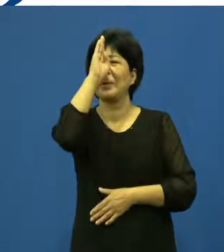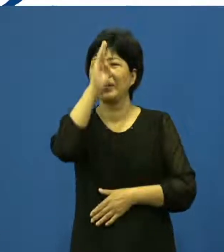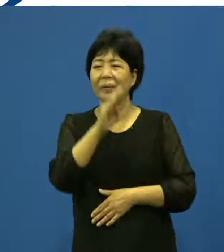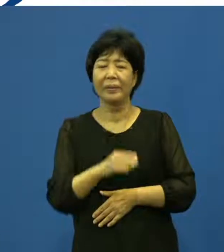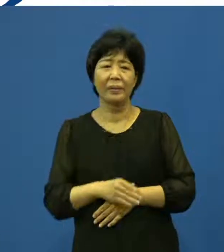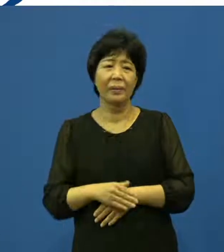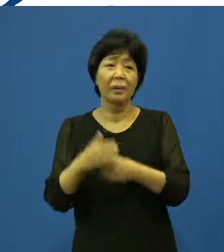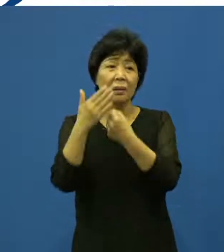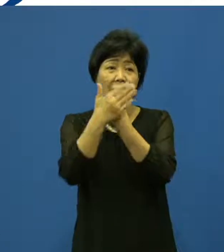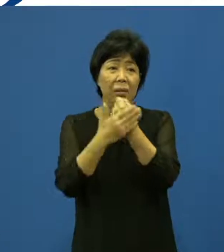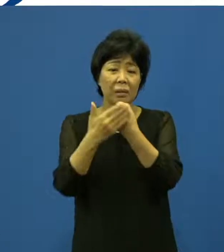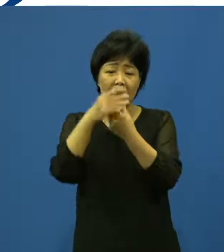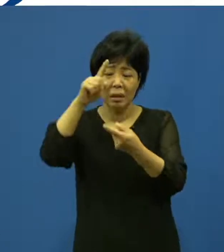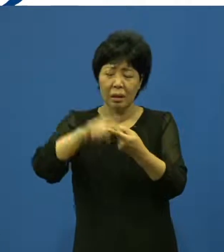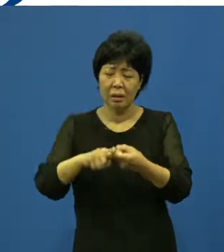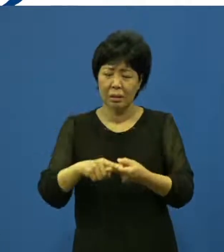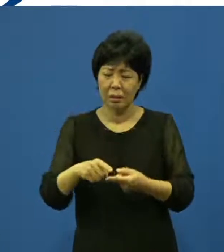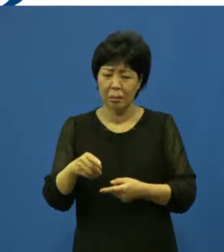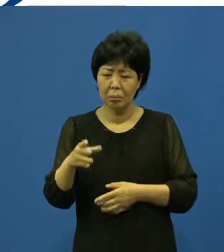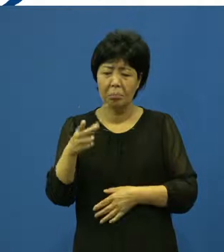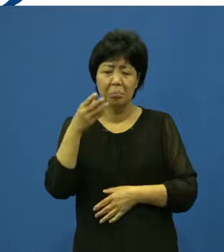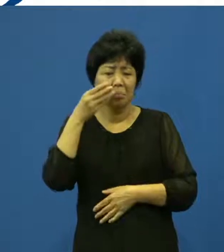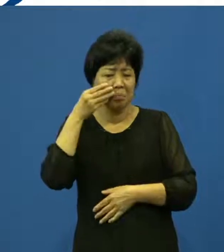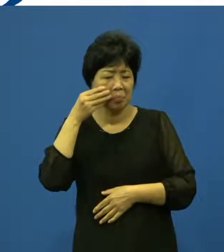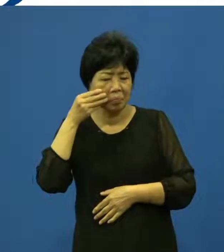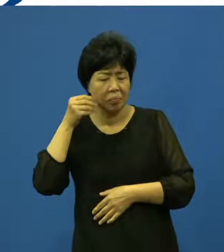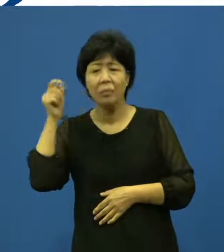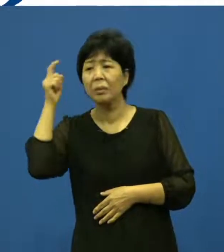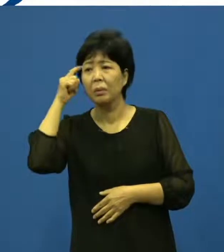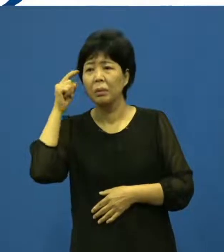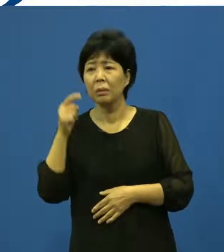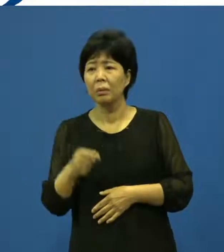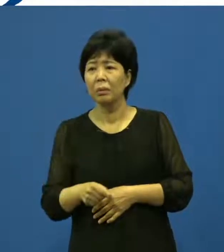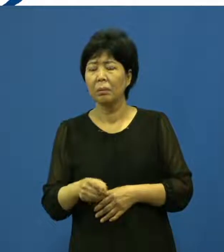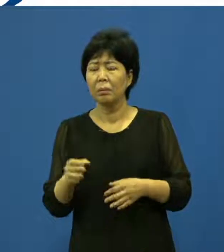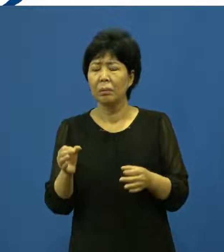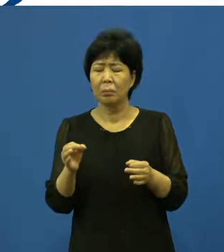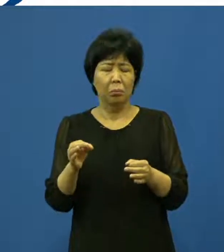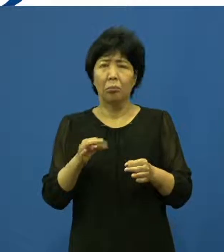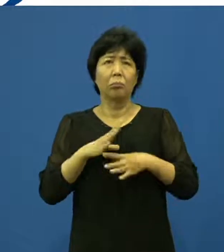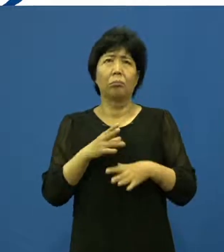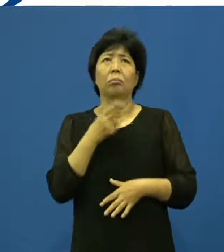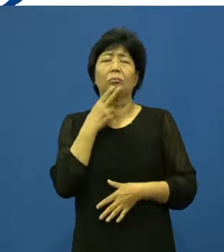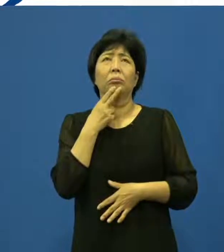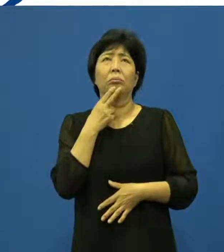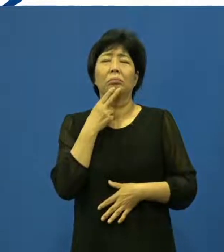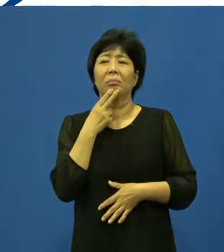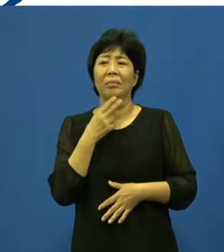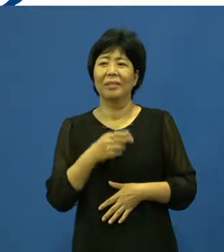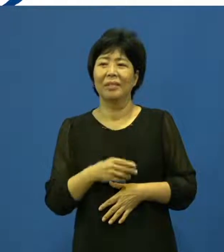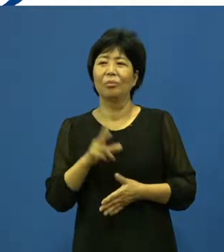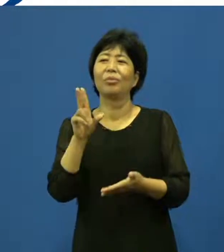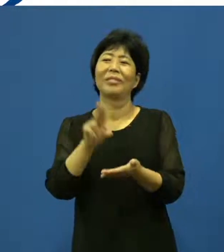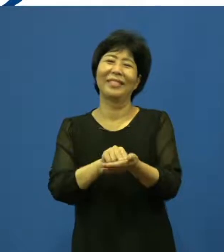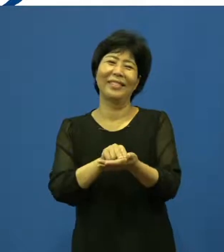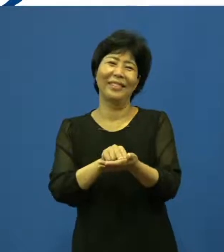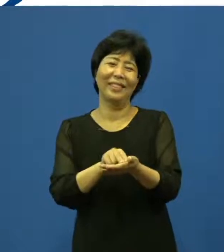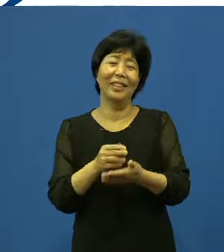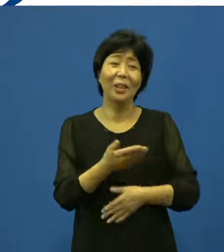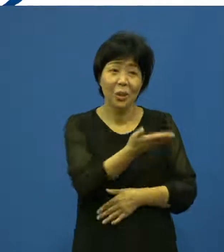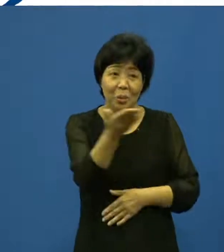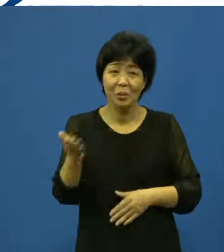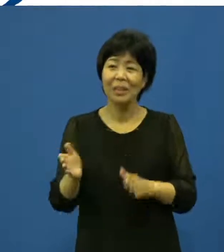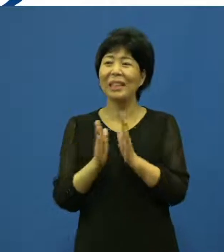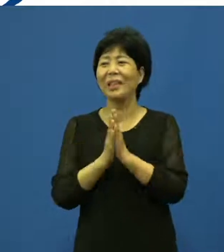은혜를 너무 당연하게 여기는 거예요. 놀라워하지 않는 거예요. 저는 이번 이 부흥회 가운데, 오늘도 여러분들 기도하는 가운데